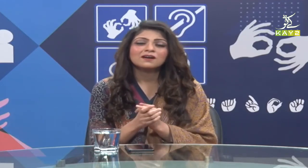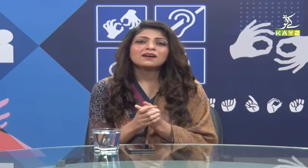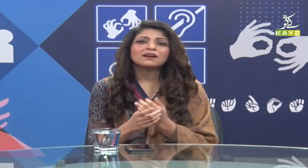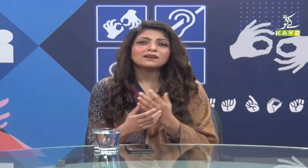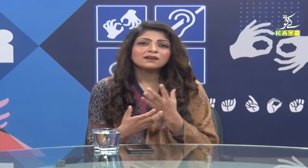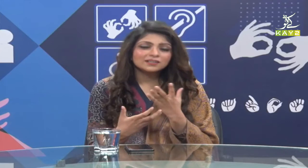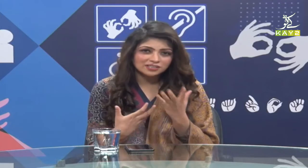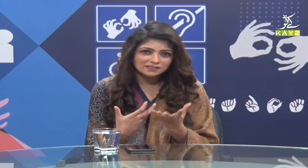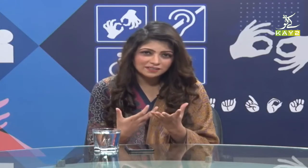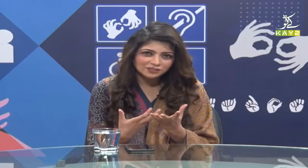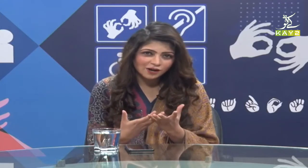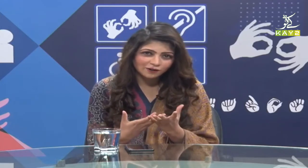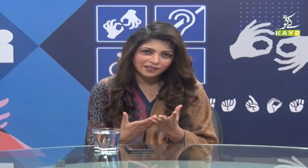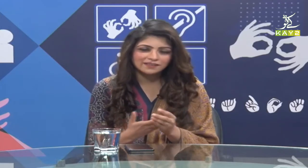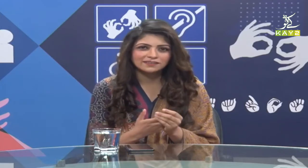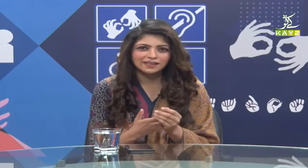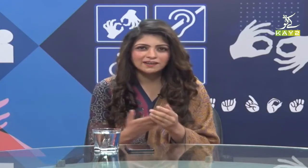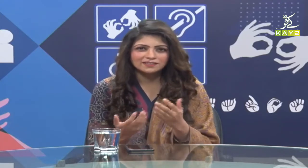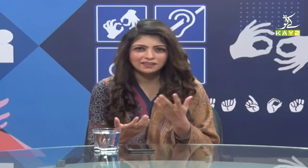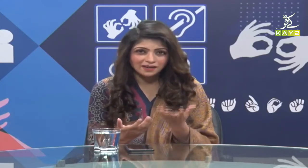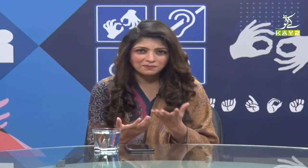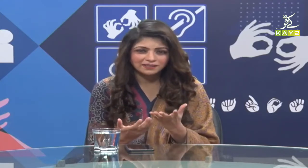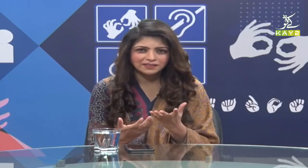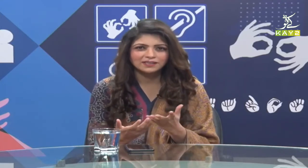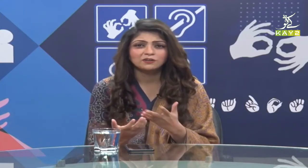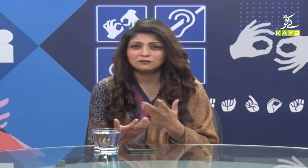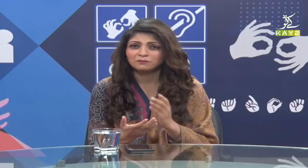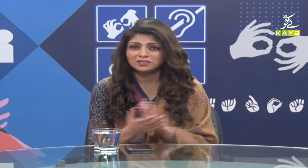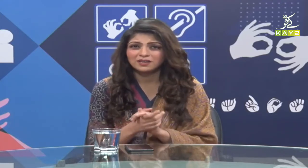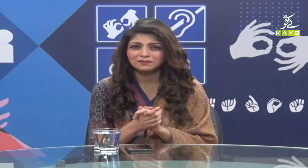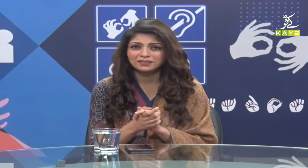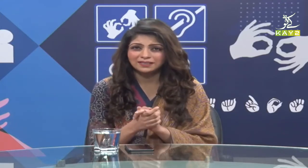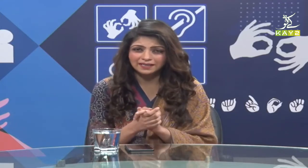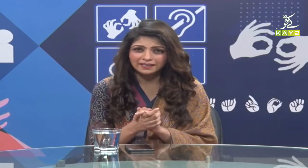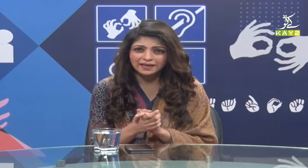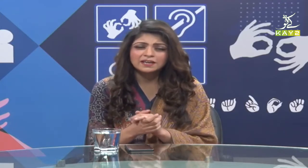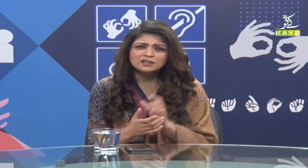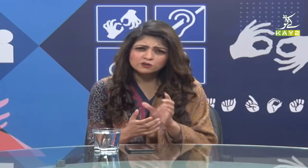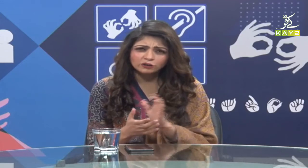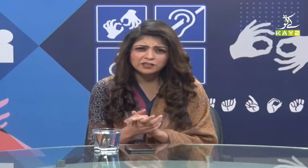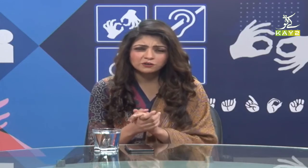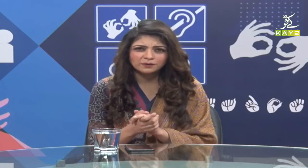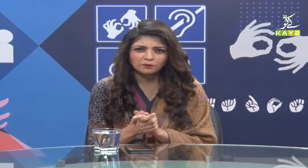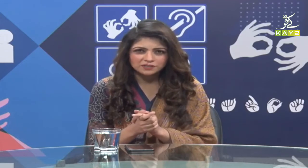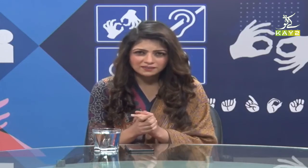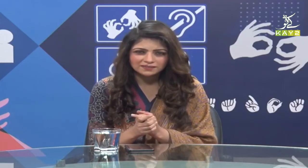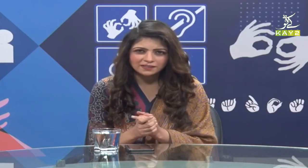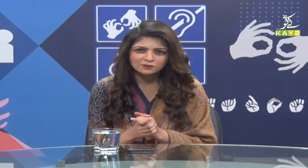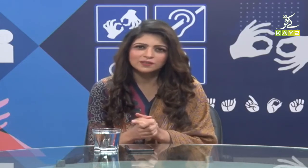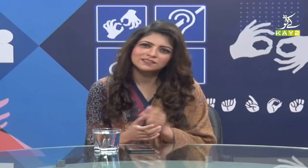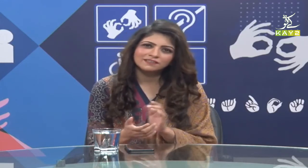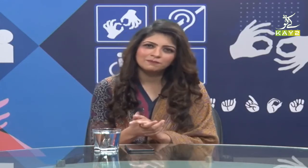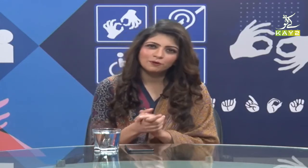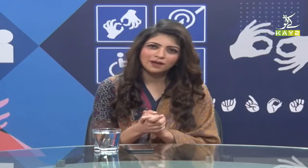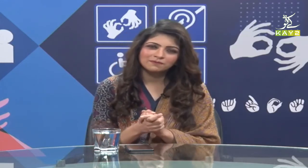कि अच्छे से अच्छा और नया से नया मटेरियल और इन्फॉर्मेशन आपके लिए लेके आएँ। छोटे छोटे प्रोजेक्ट्स करें